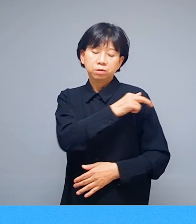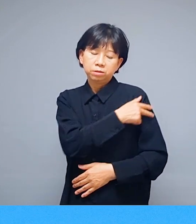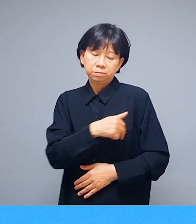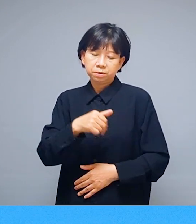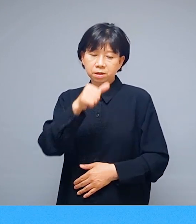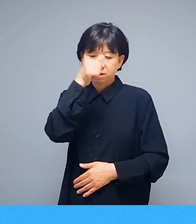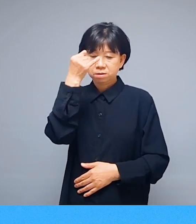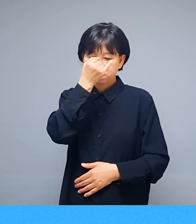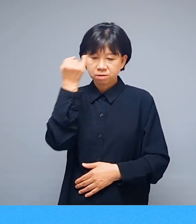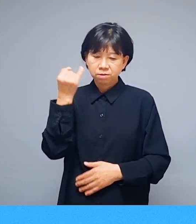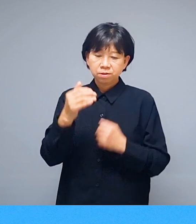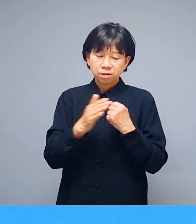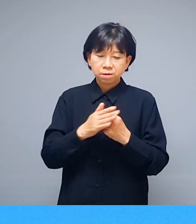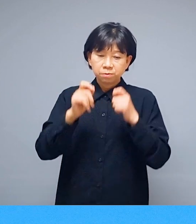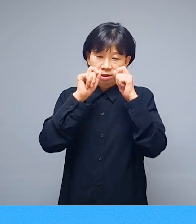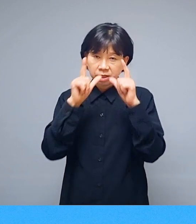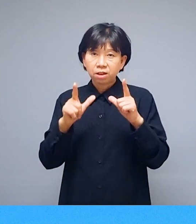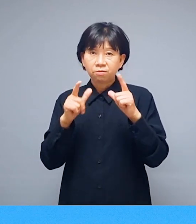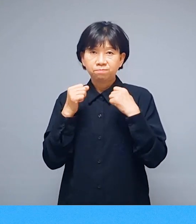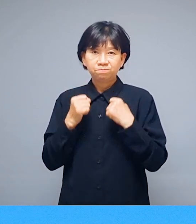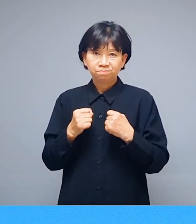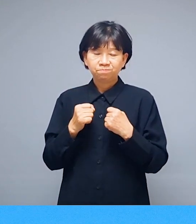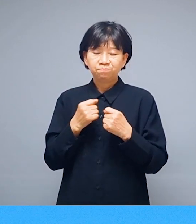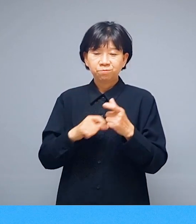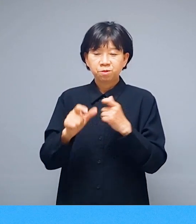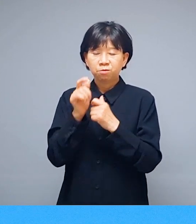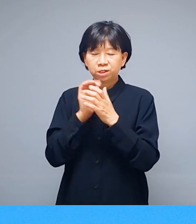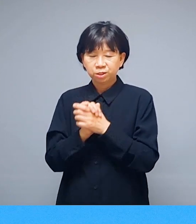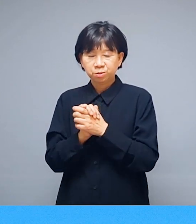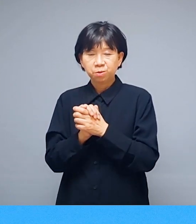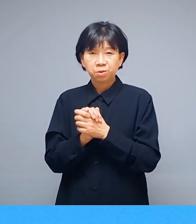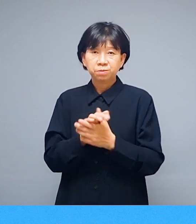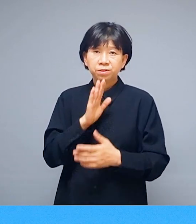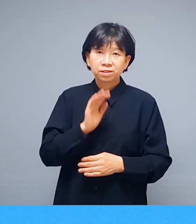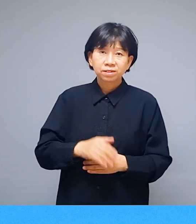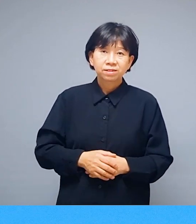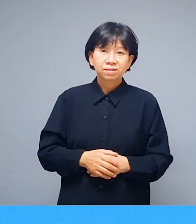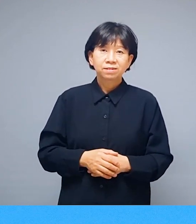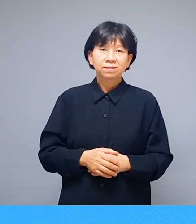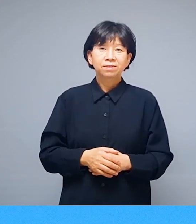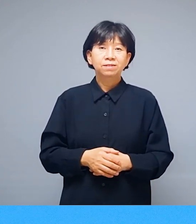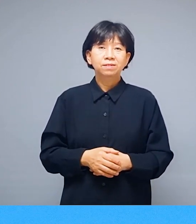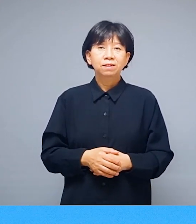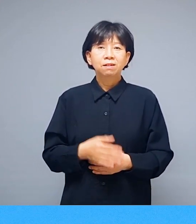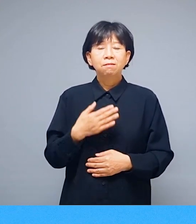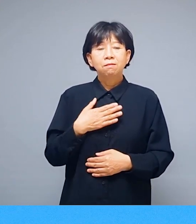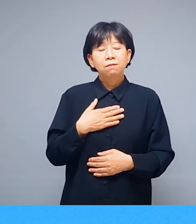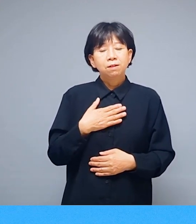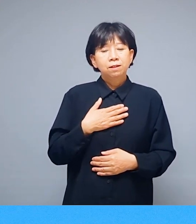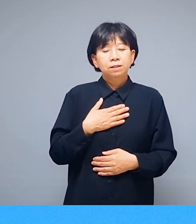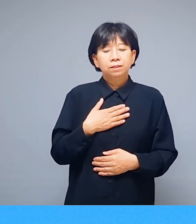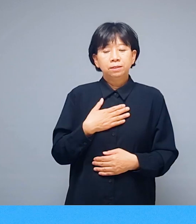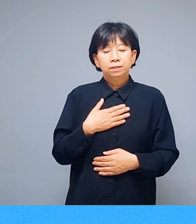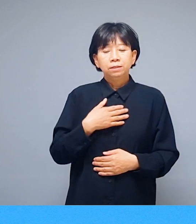더 깨어 있습니까? 아니면 나는 직분자이기 때문에 열애가 되려는